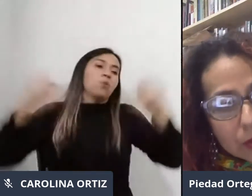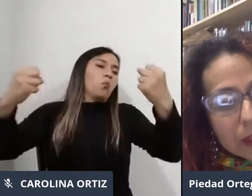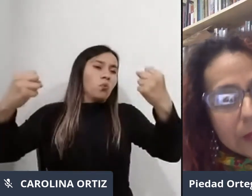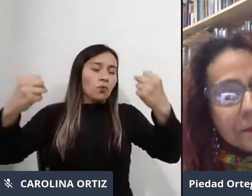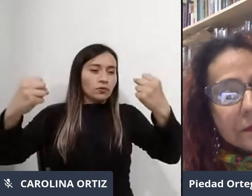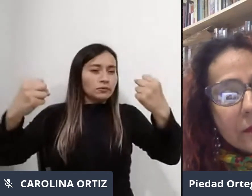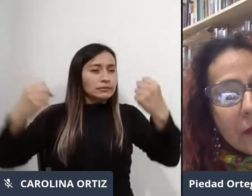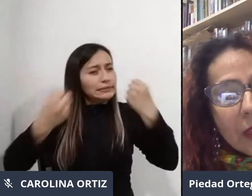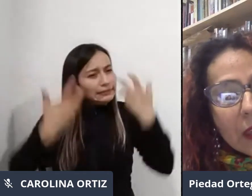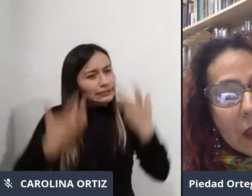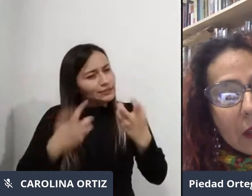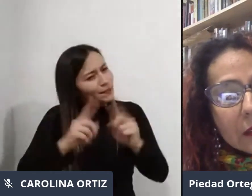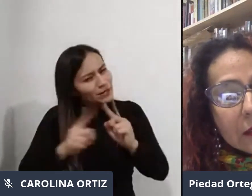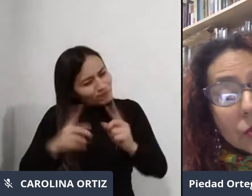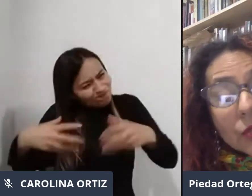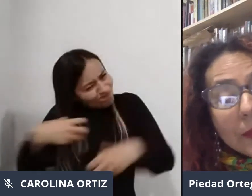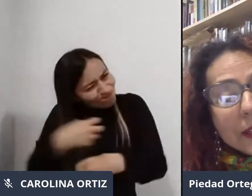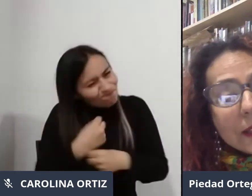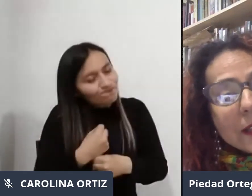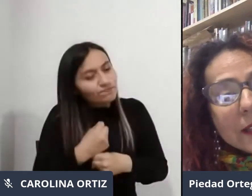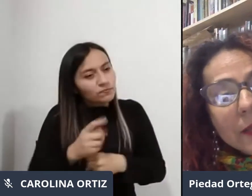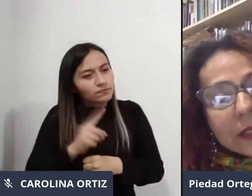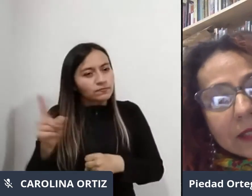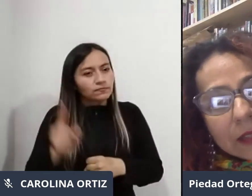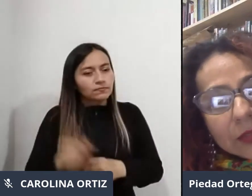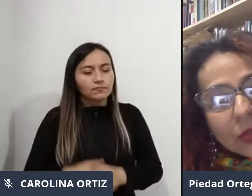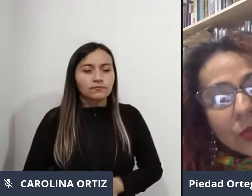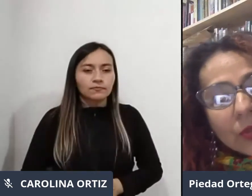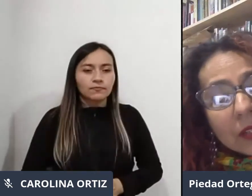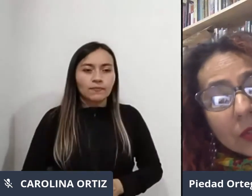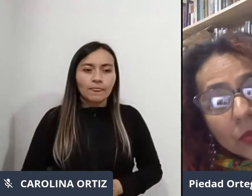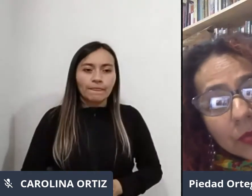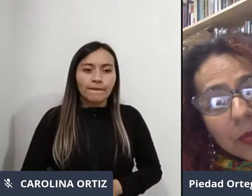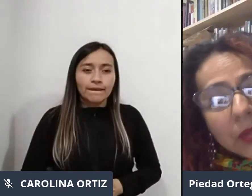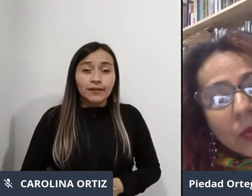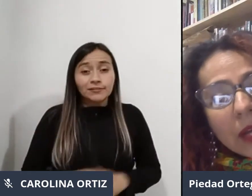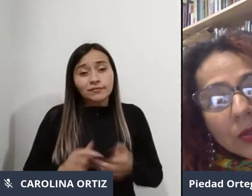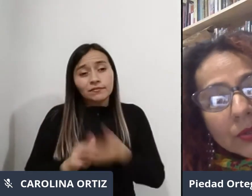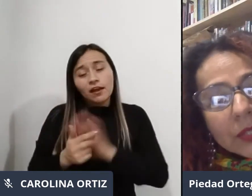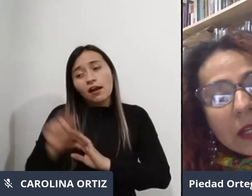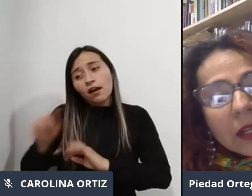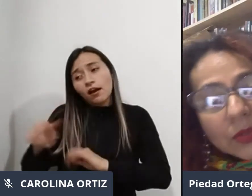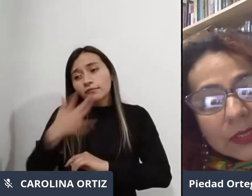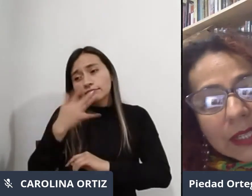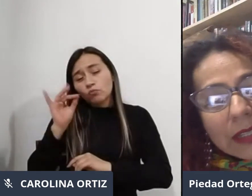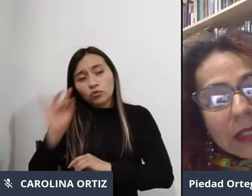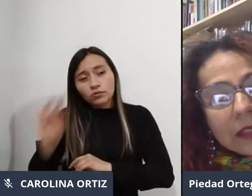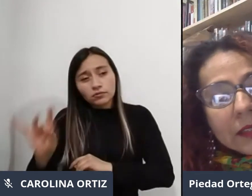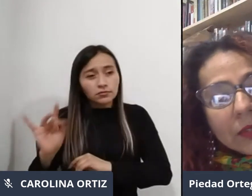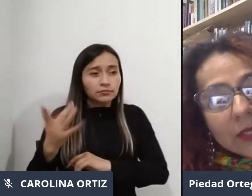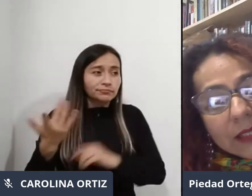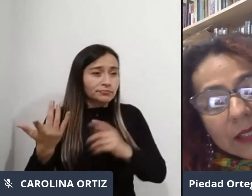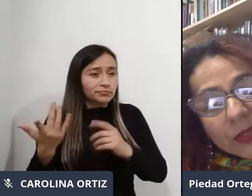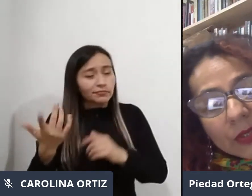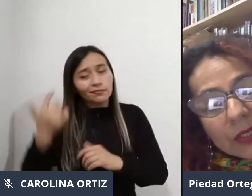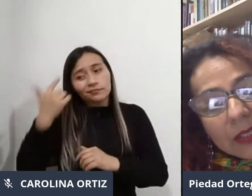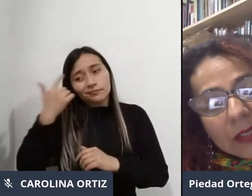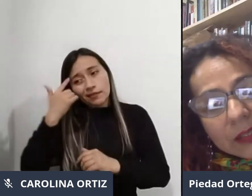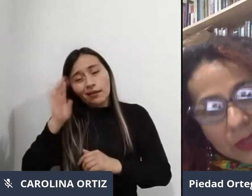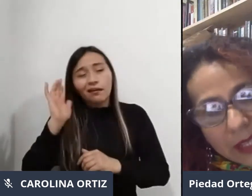la otra, no solamente sensibilizándonos con el dolor humano de la otra y la otra, sino